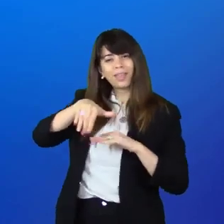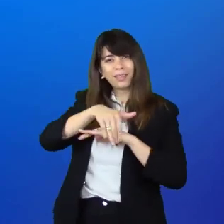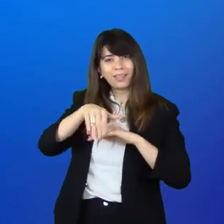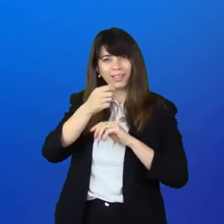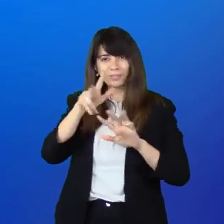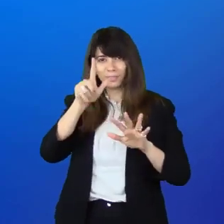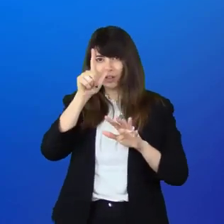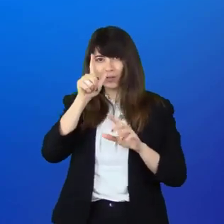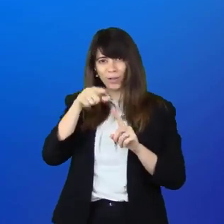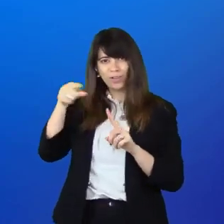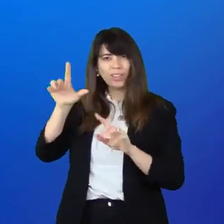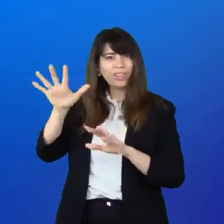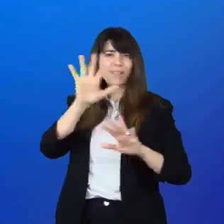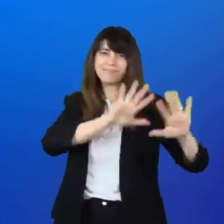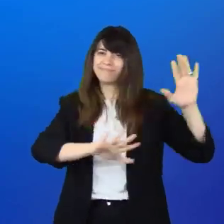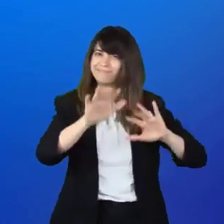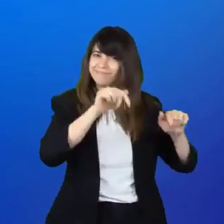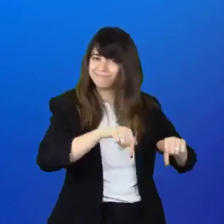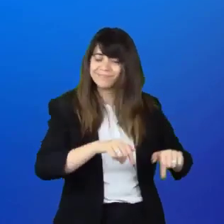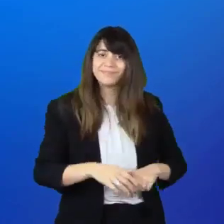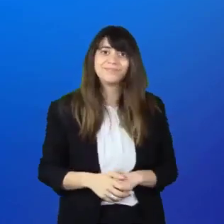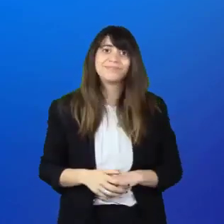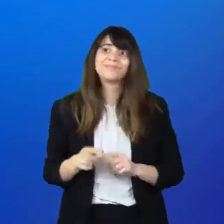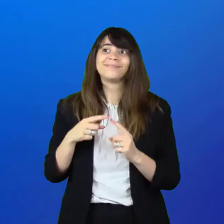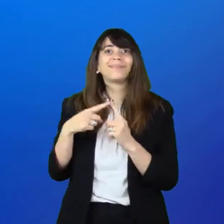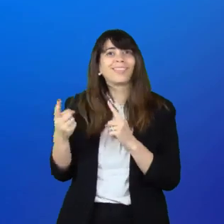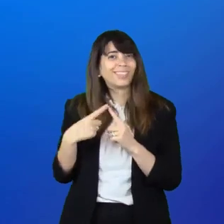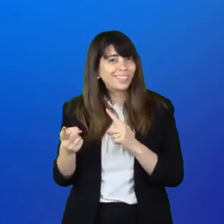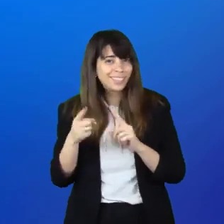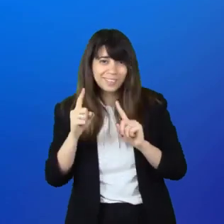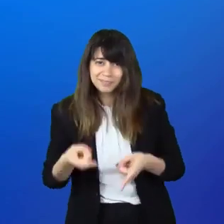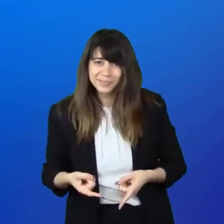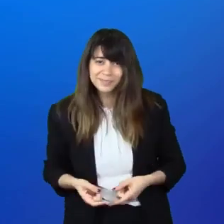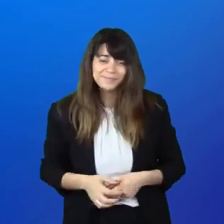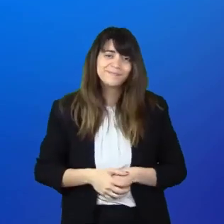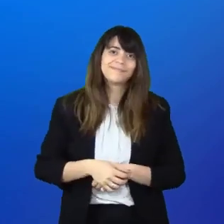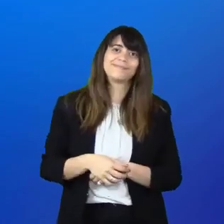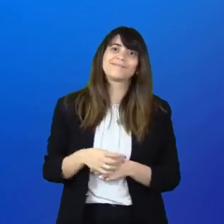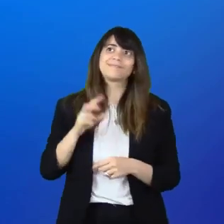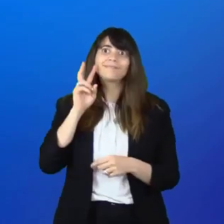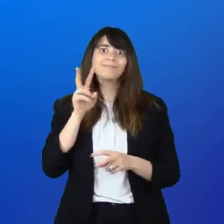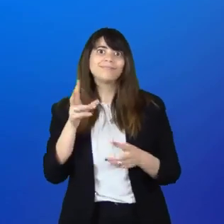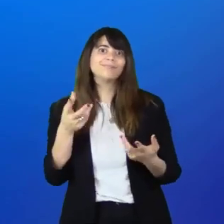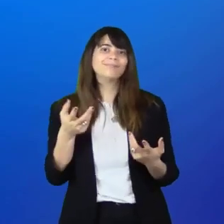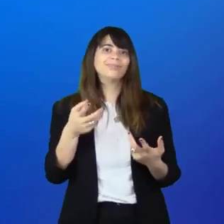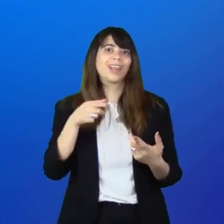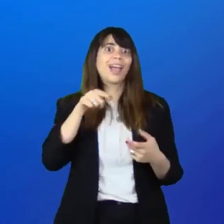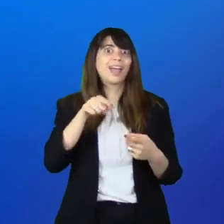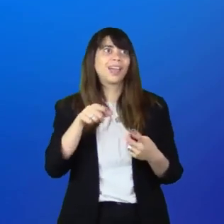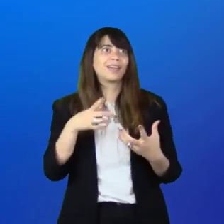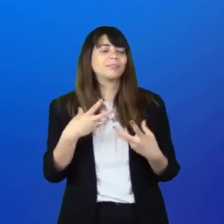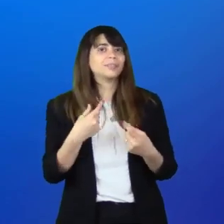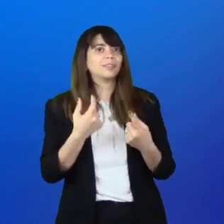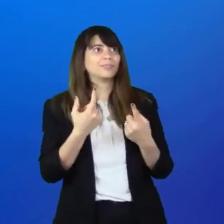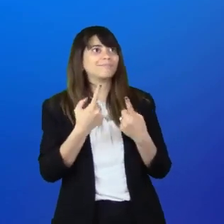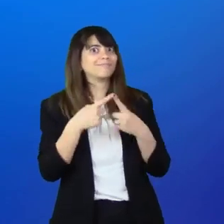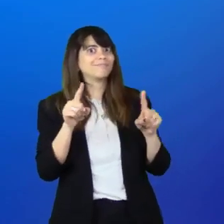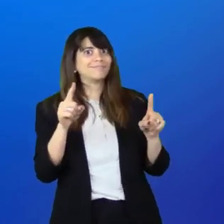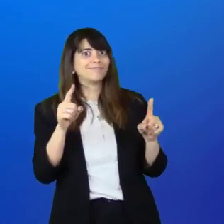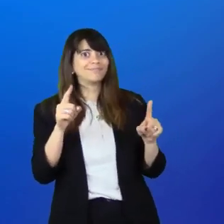donde está la Escuela España, en 18 de julio, el local de ahora lo estaban refaccionando y bueno, lo mismo, iba y venía todos los días. Y